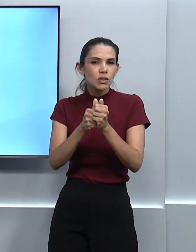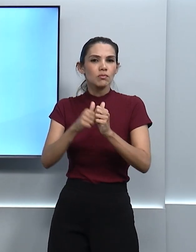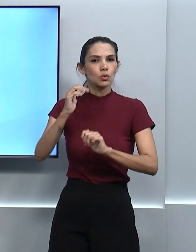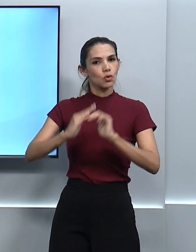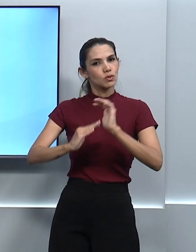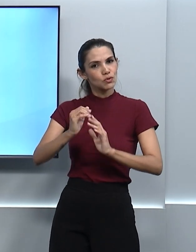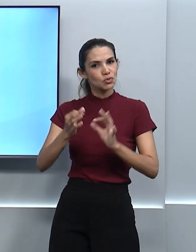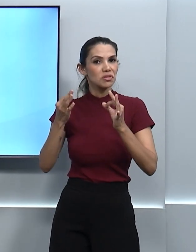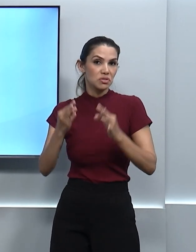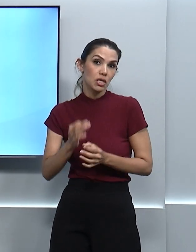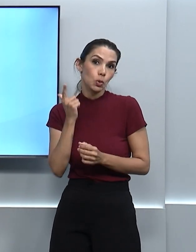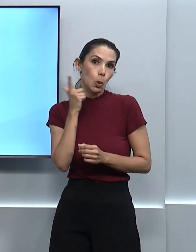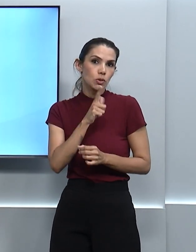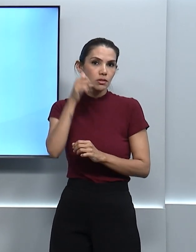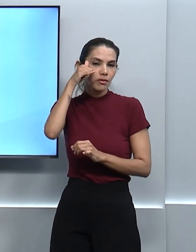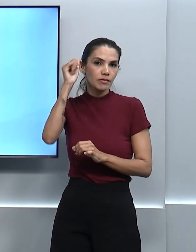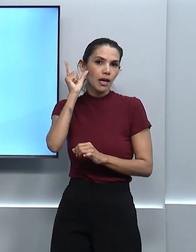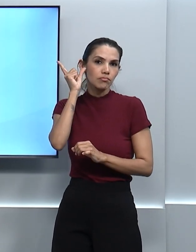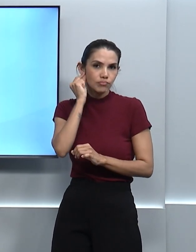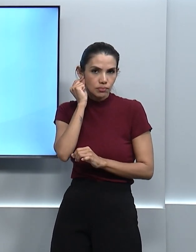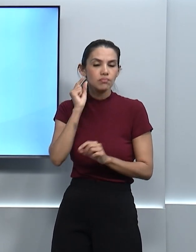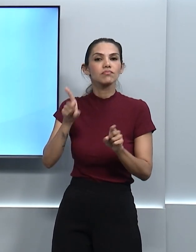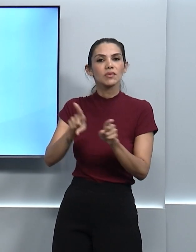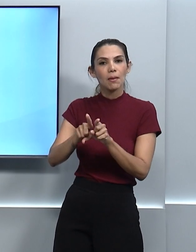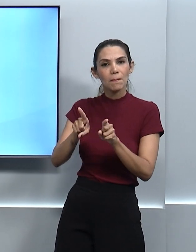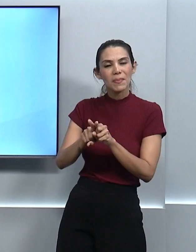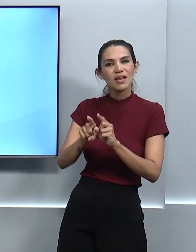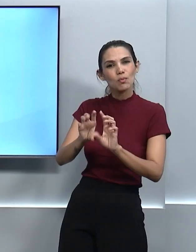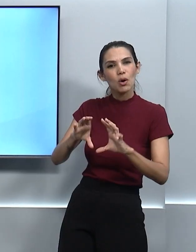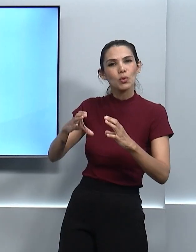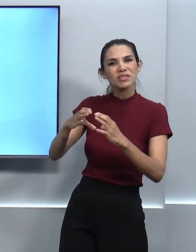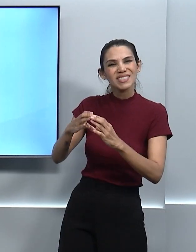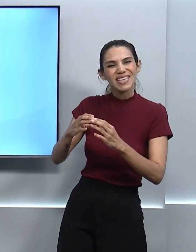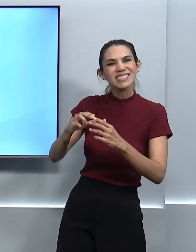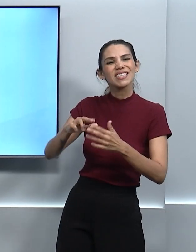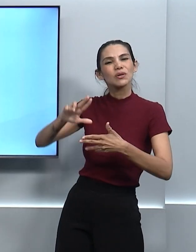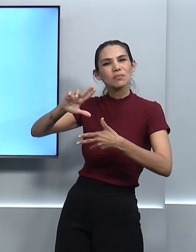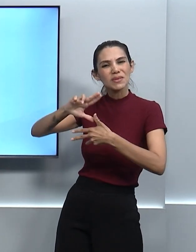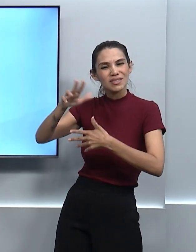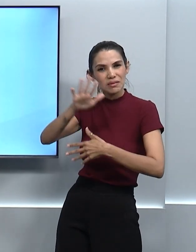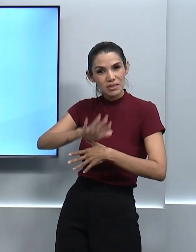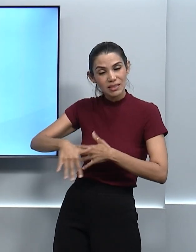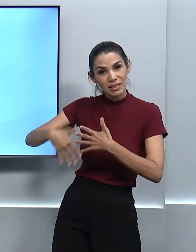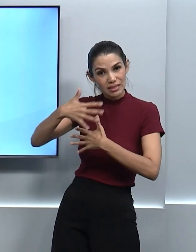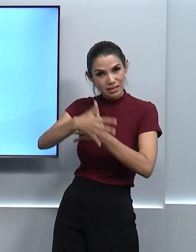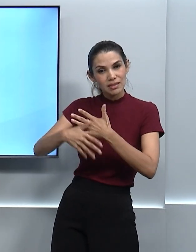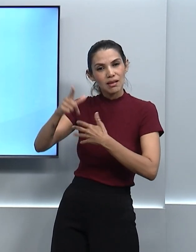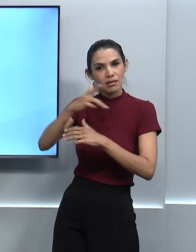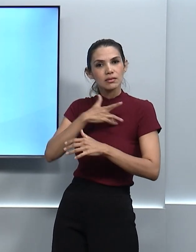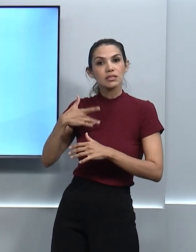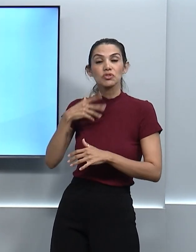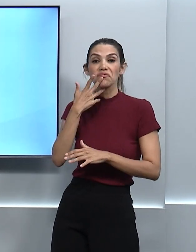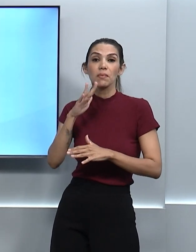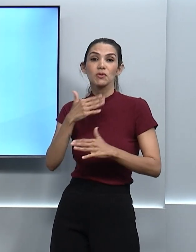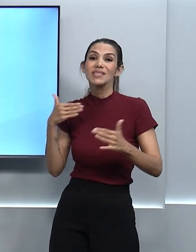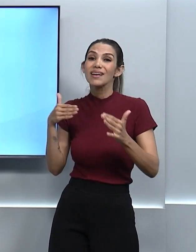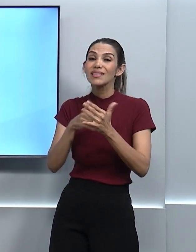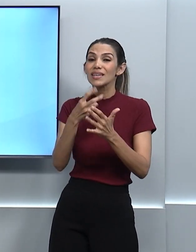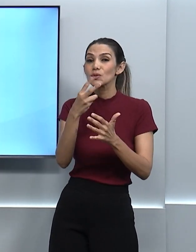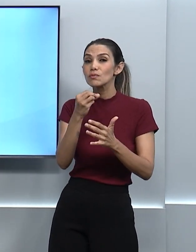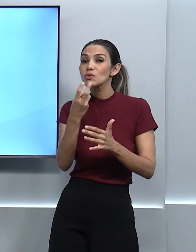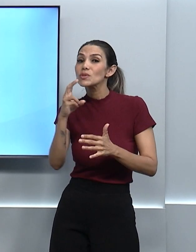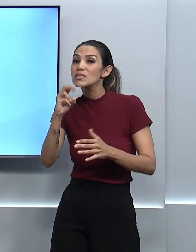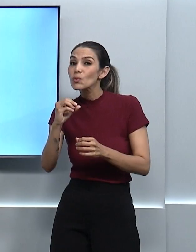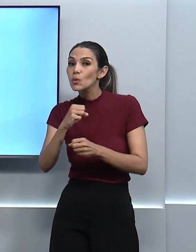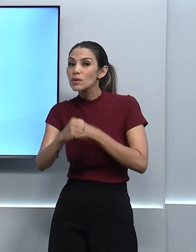A Organização Pan-Americana da Saúde também estima que até 2050, mais de 2 bilhões de pessoas